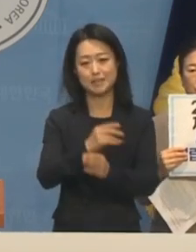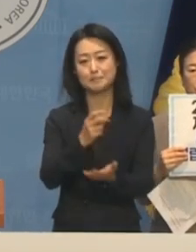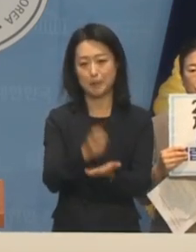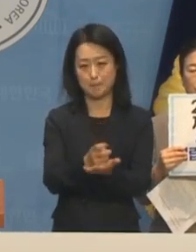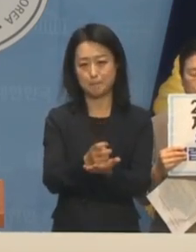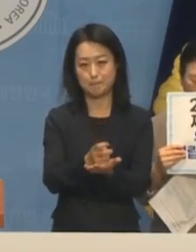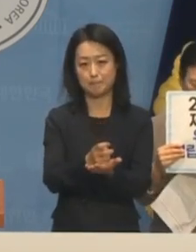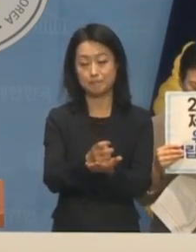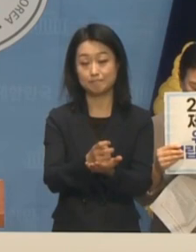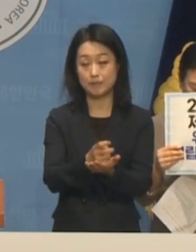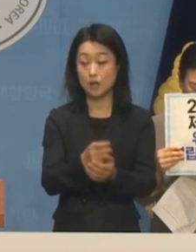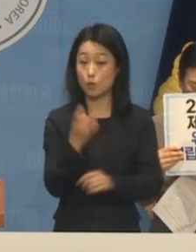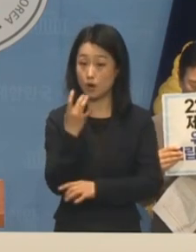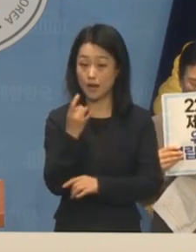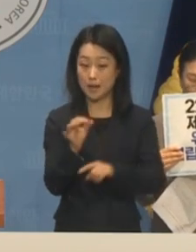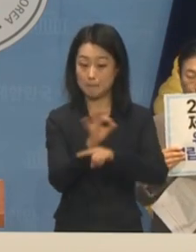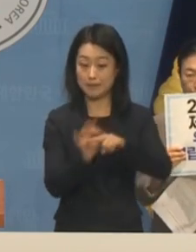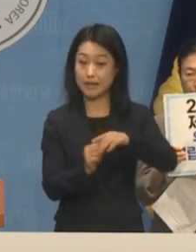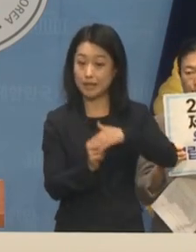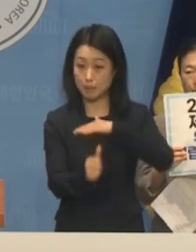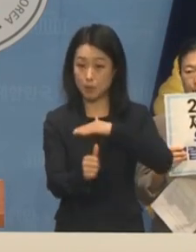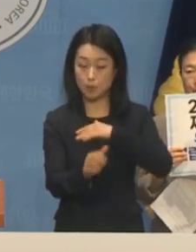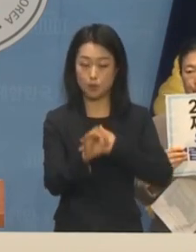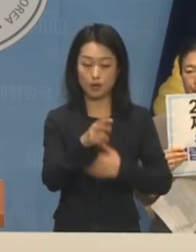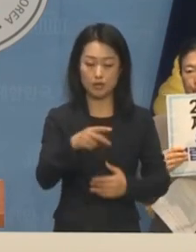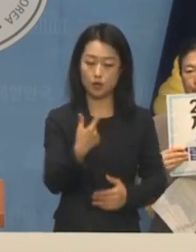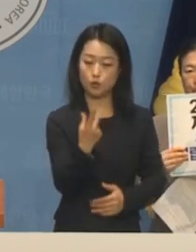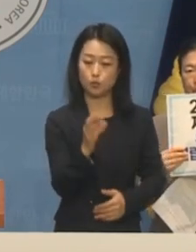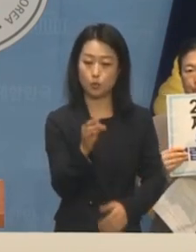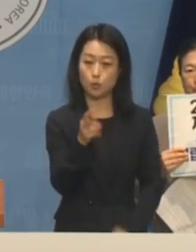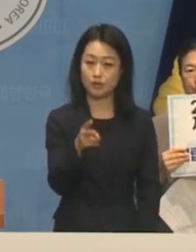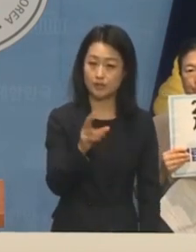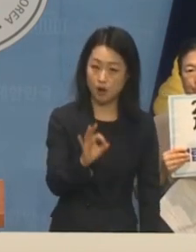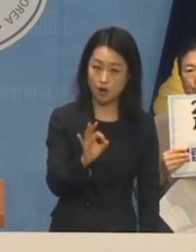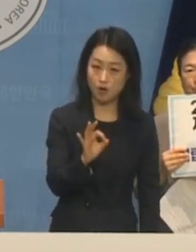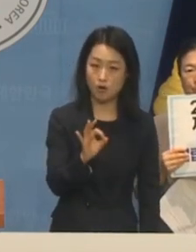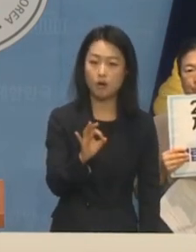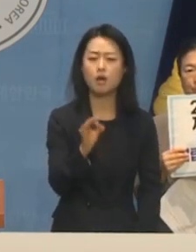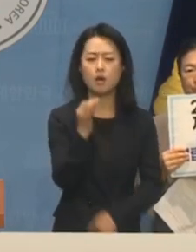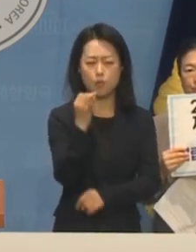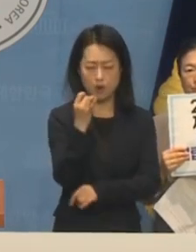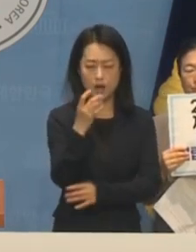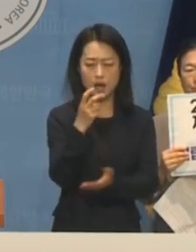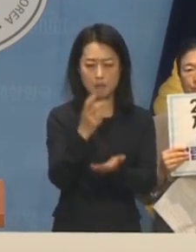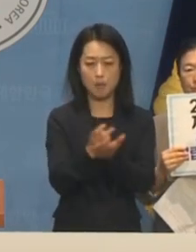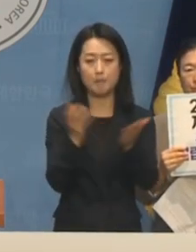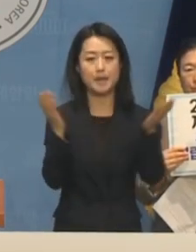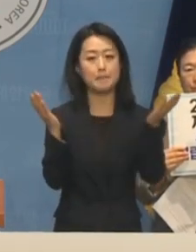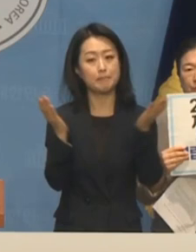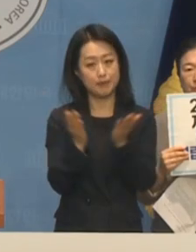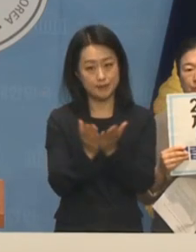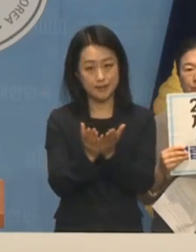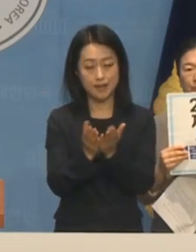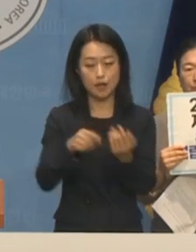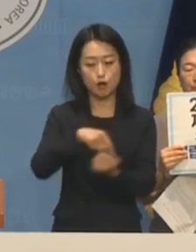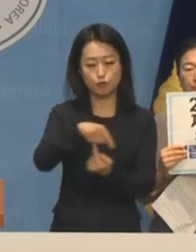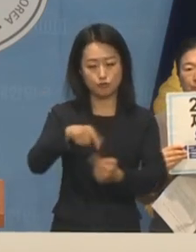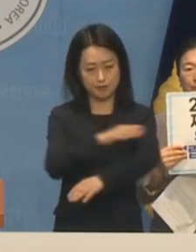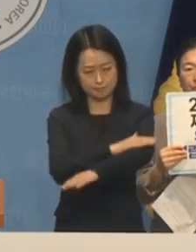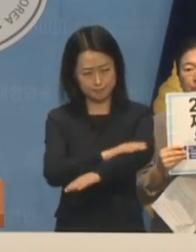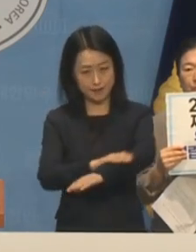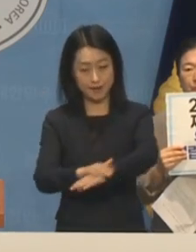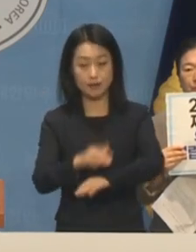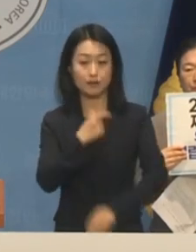선거법의 비례대표 선거제, 연동형 비례대표 선거제가 본 뜻에 부합하도록 그렇게 운영될 수